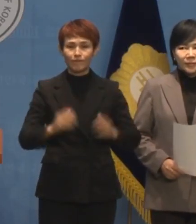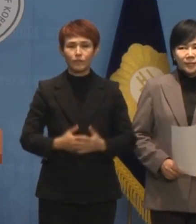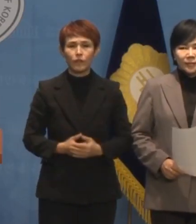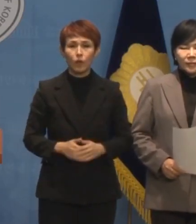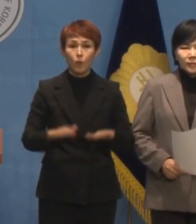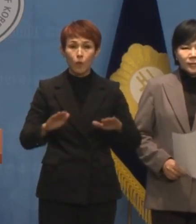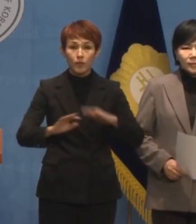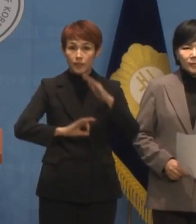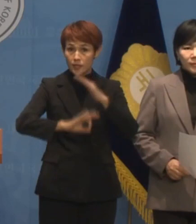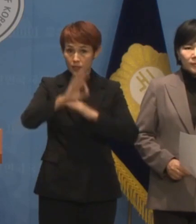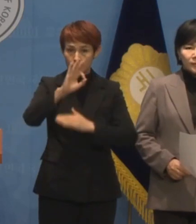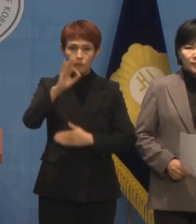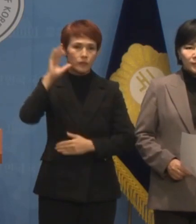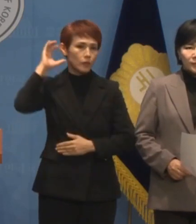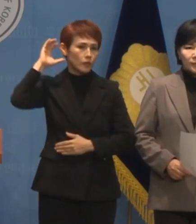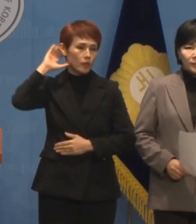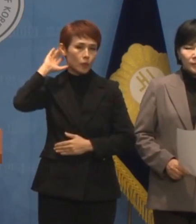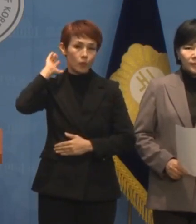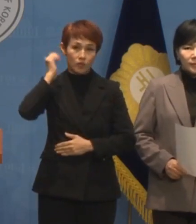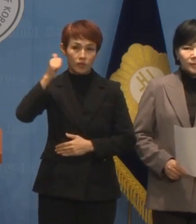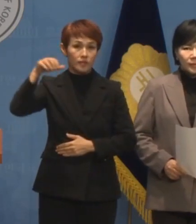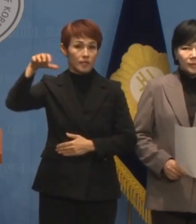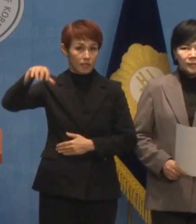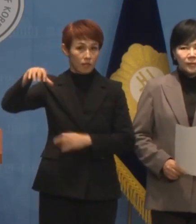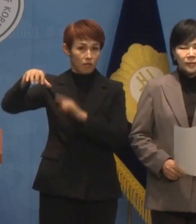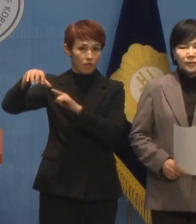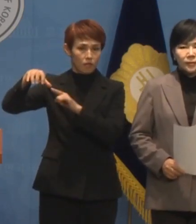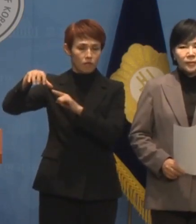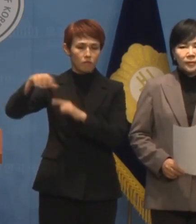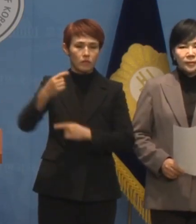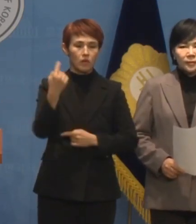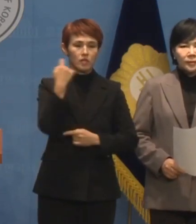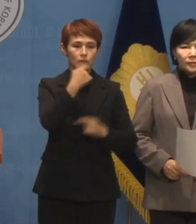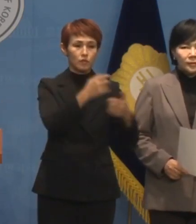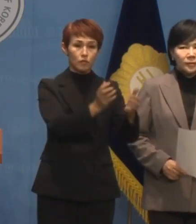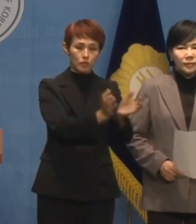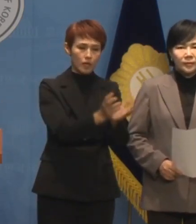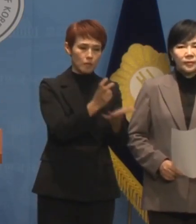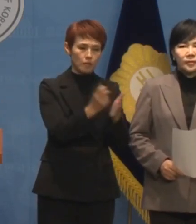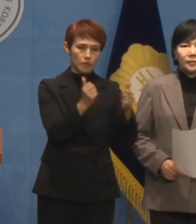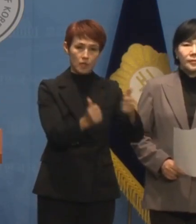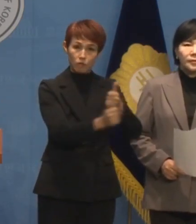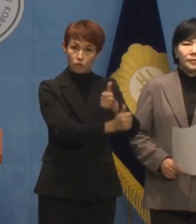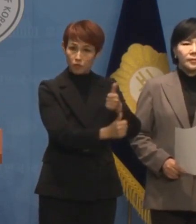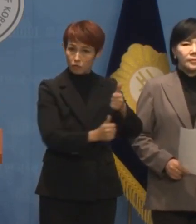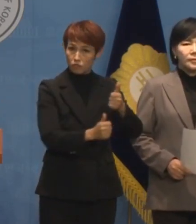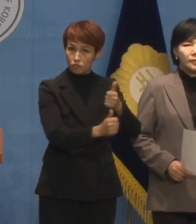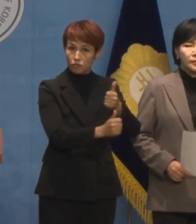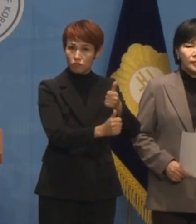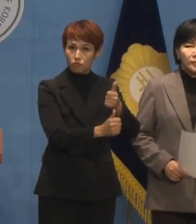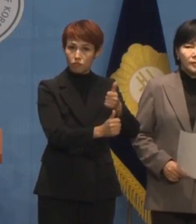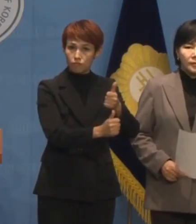오늘 오전 대통령실에서 어제 저희 더불어민주당 법사위원님들이